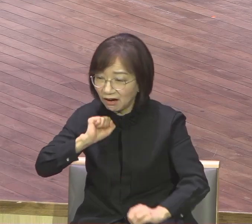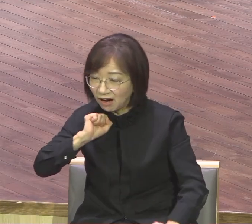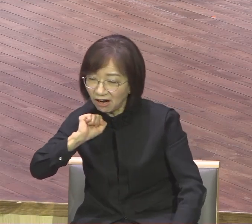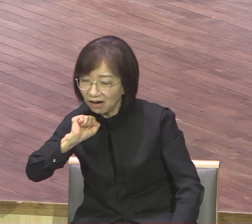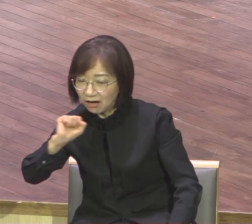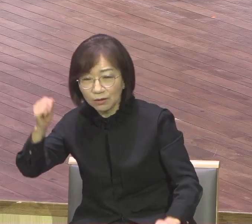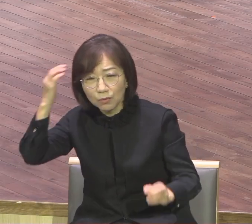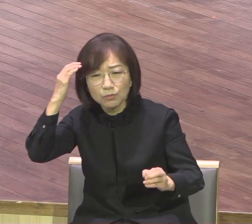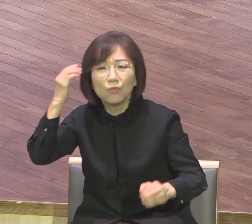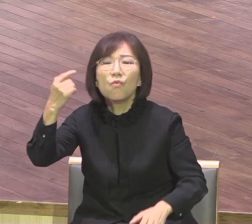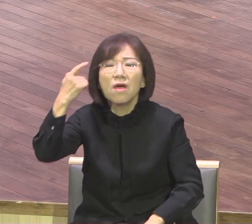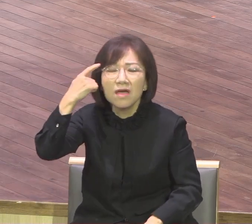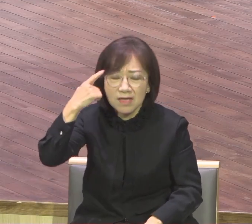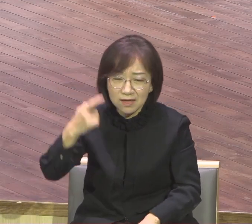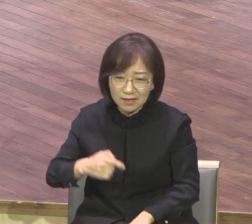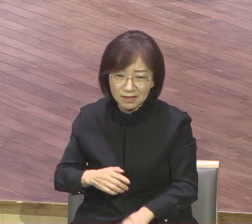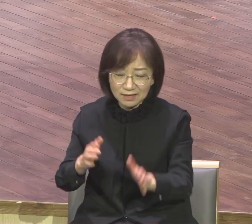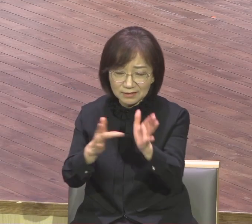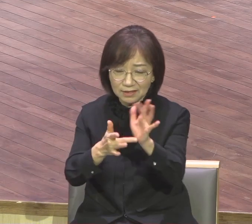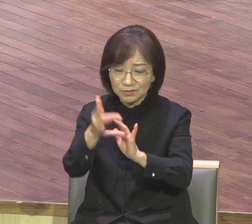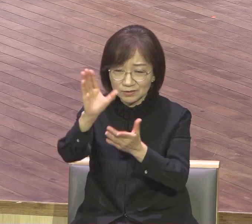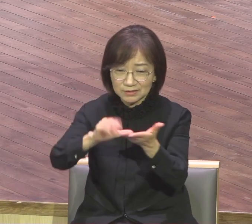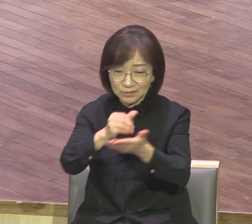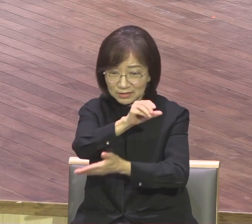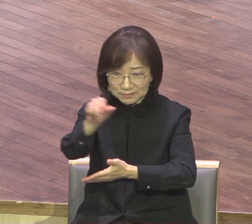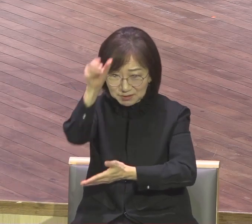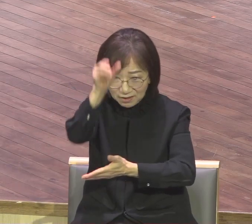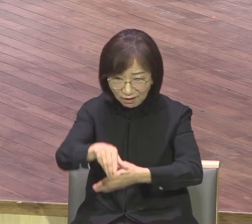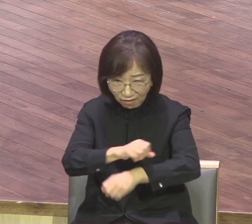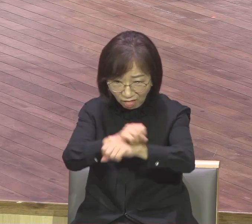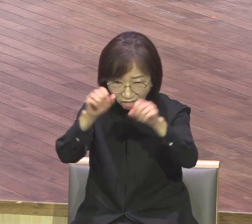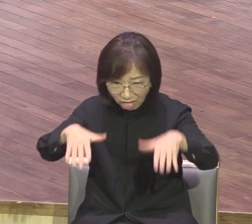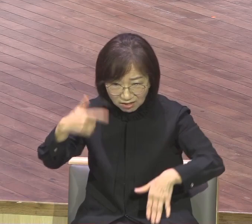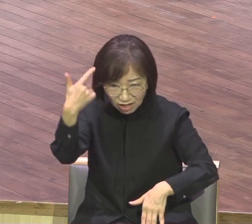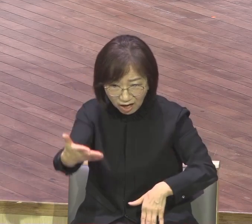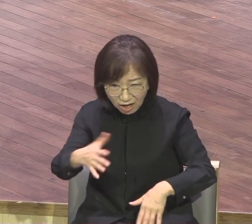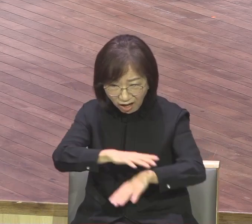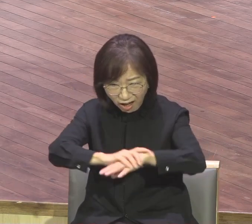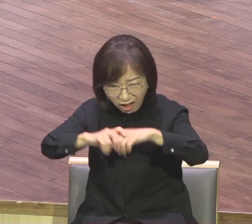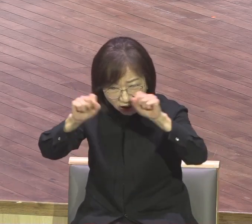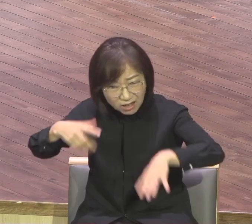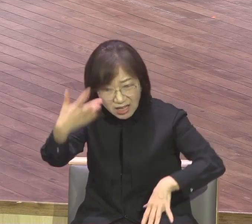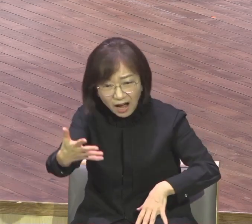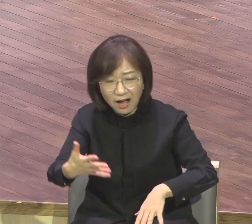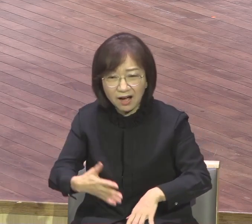no 예수의 십자가 무효냐 그러면? ¿Por qué ustedes están dando inválido la muerte de la